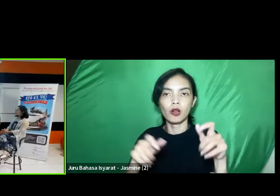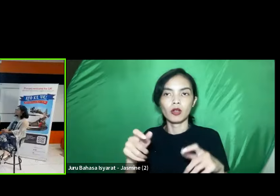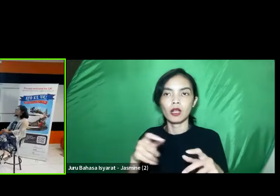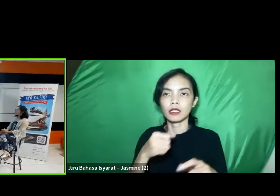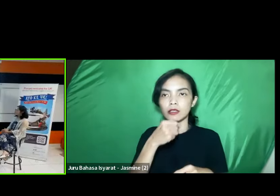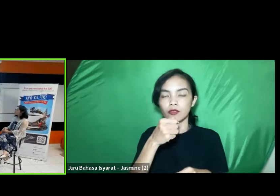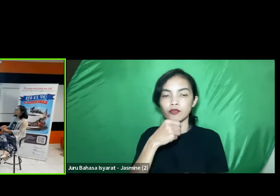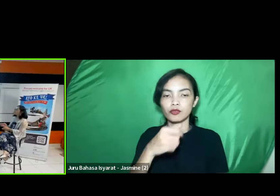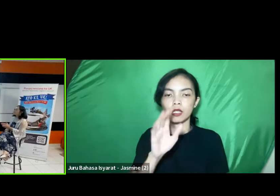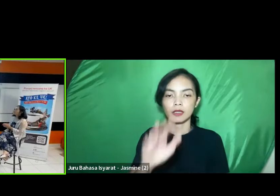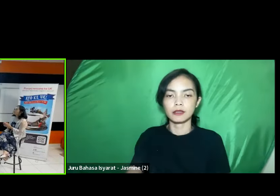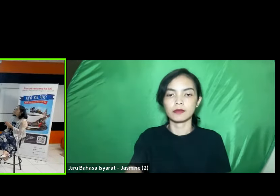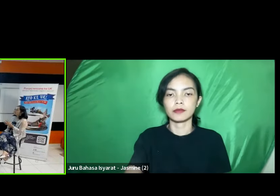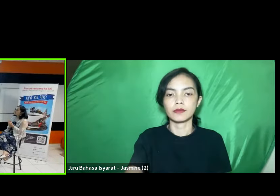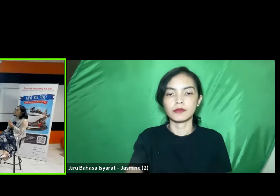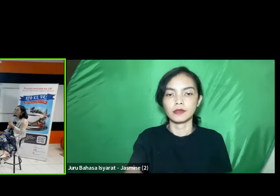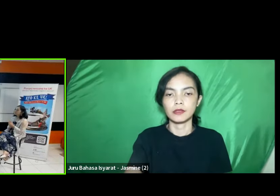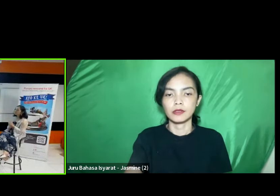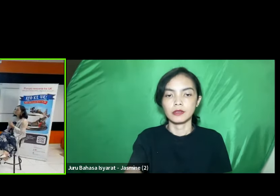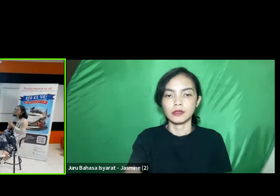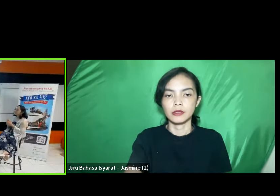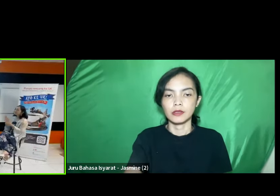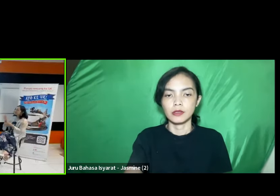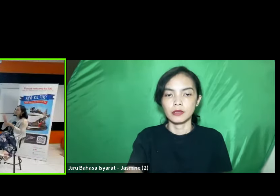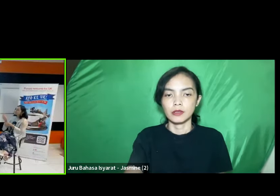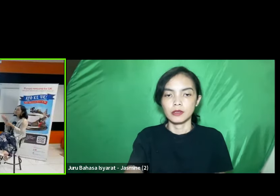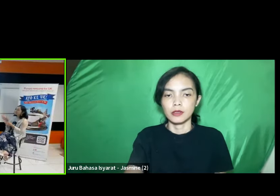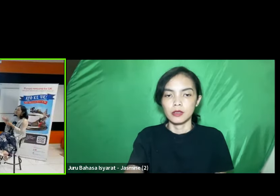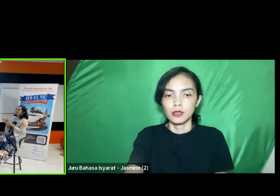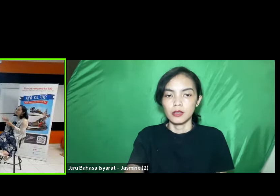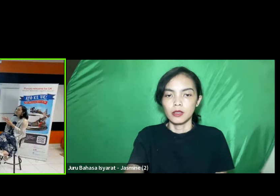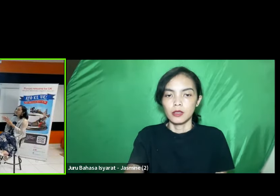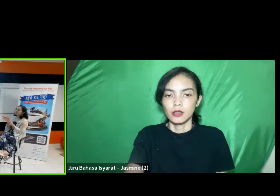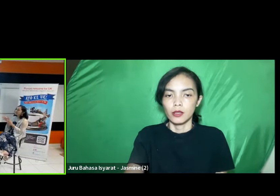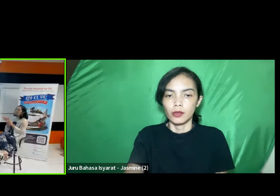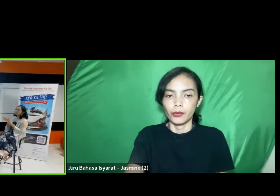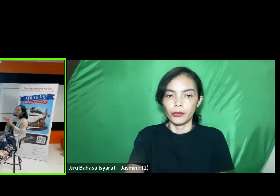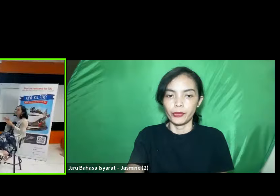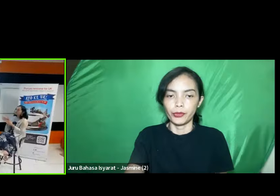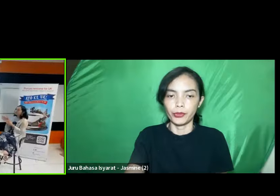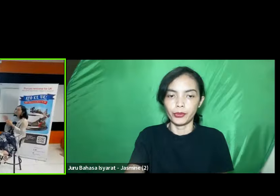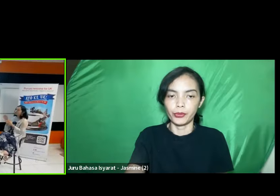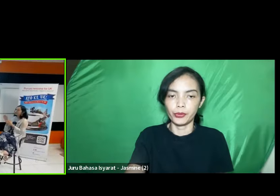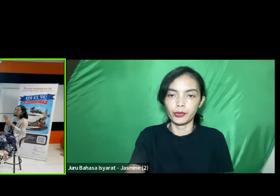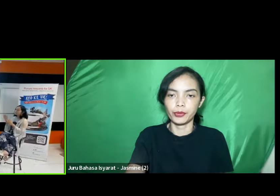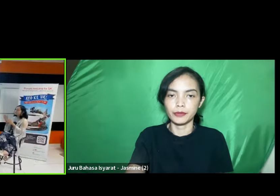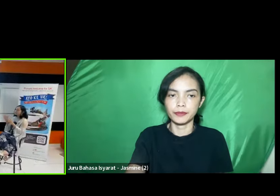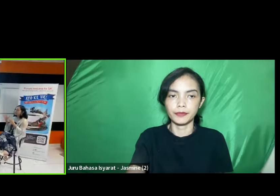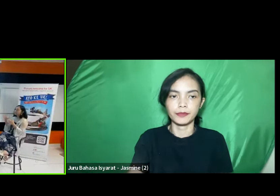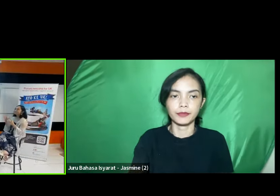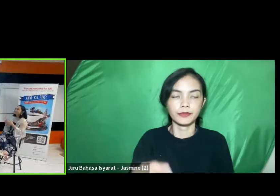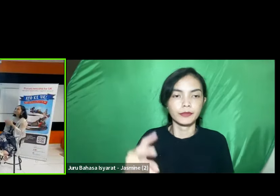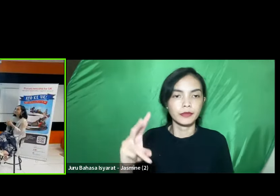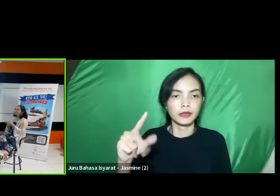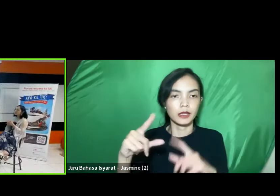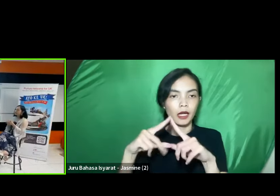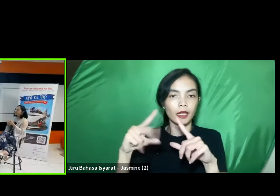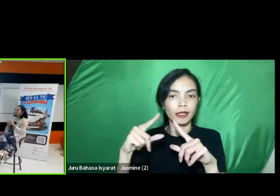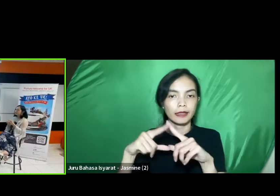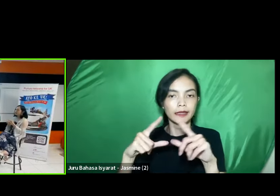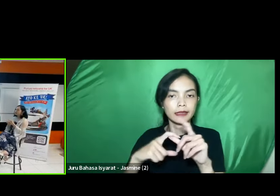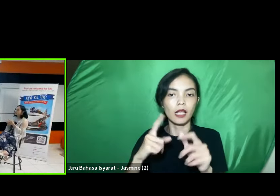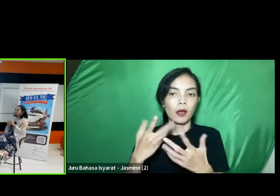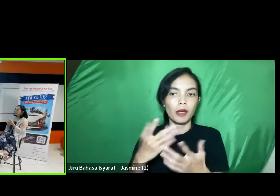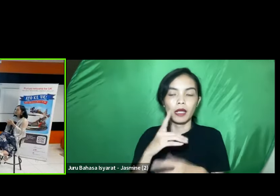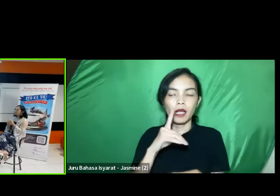oke Thank you Thank you kak terakhir dari Karas Mungkin ada yang to ignore secara teknis gitu yang mungkin